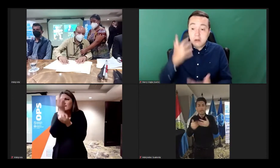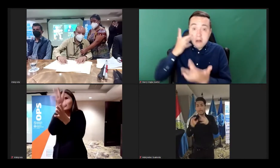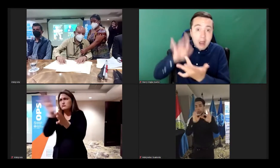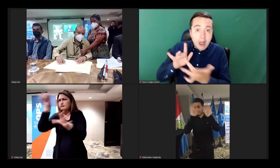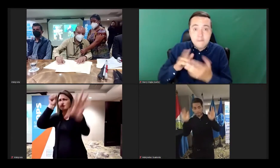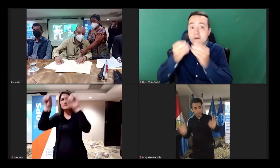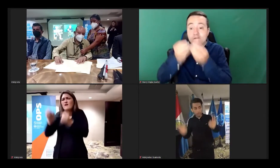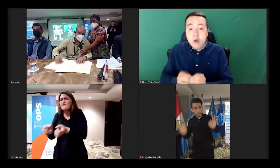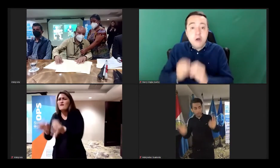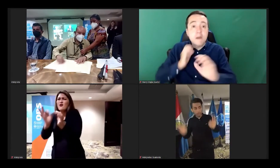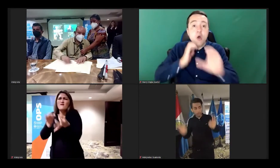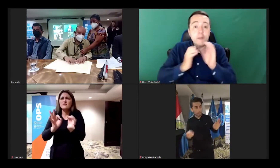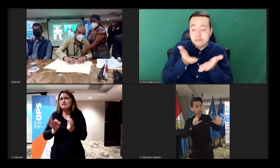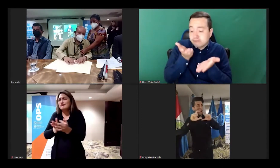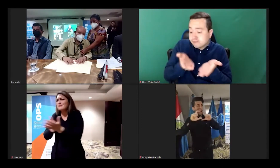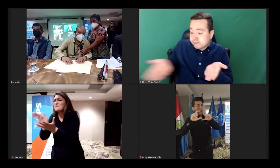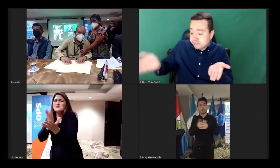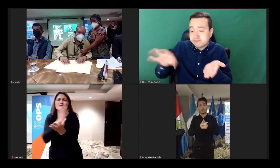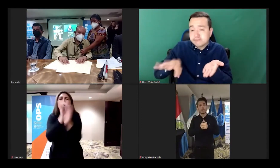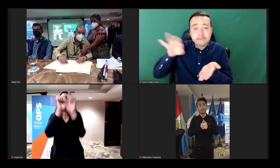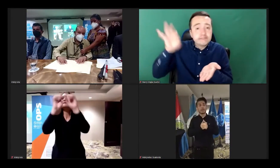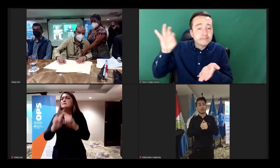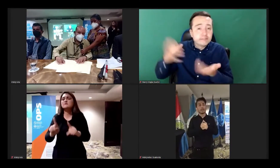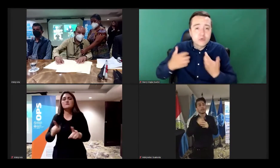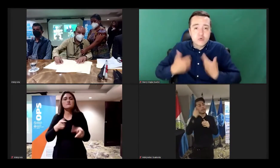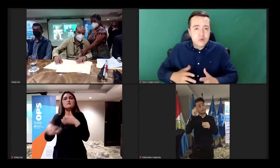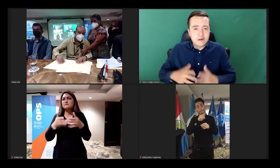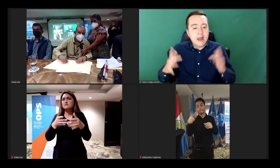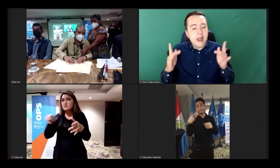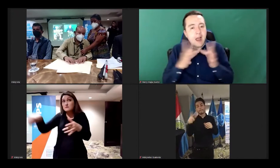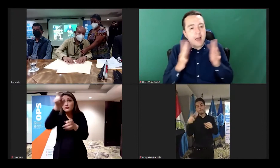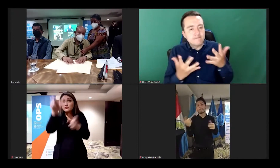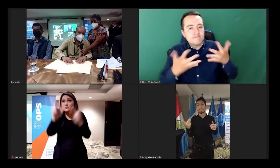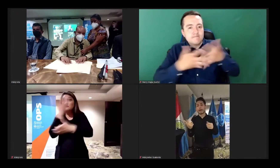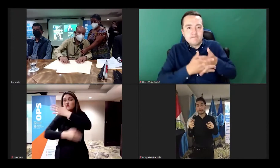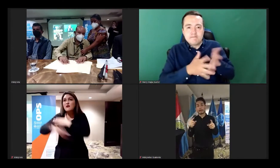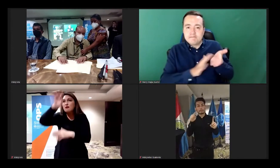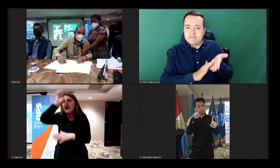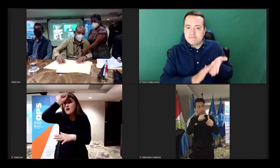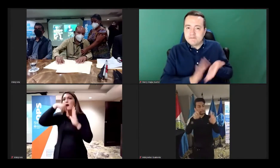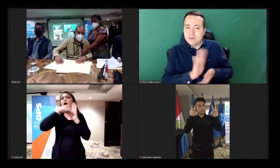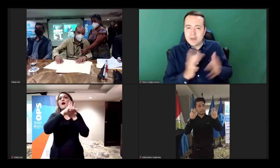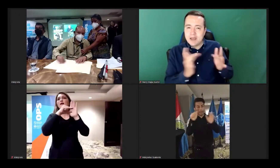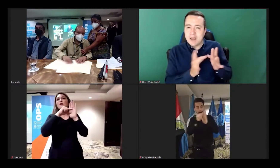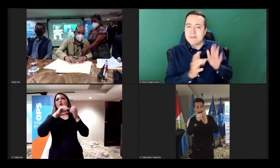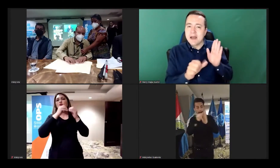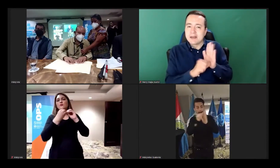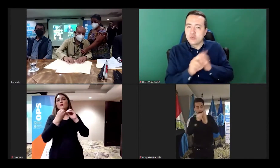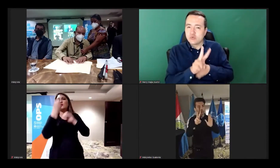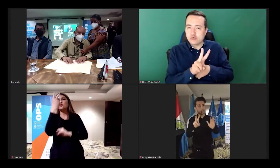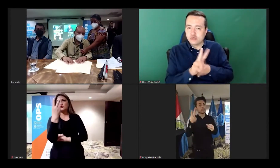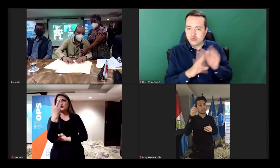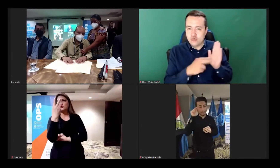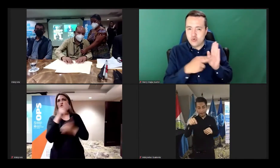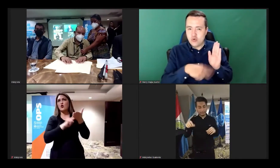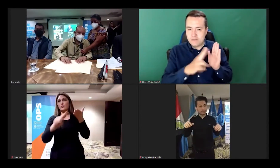de comunicación que elijan con arreglo a la definición del artículo 2 de la presente